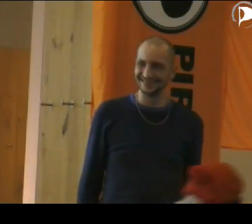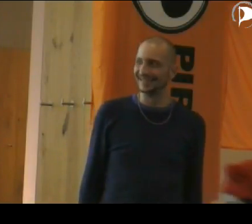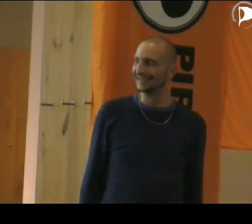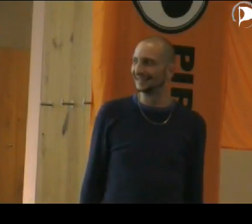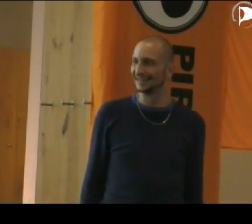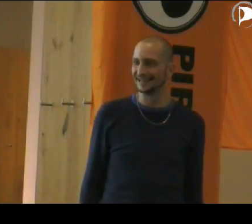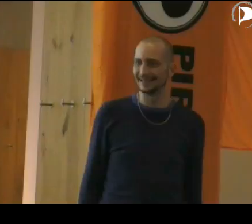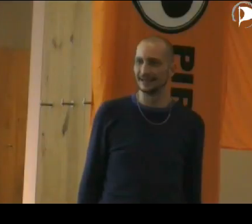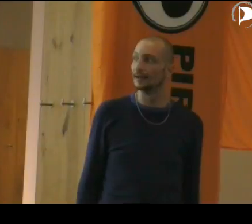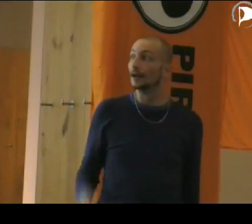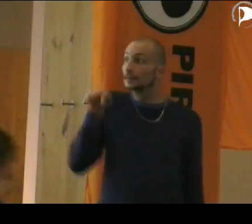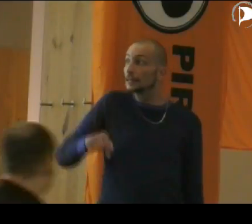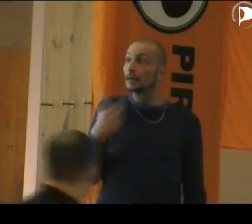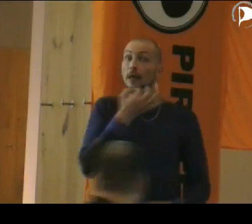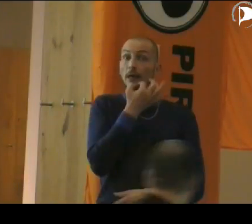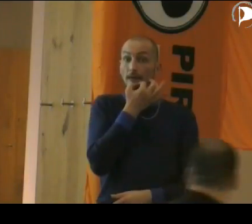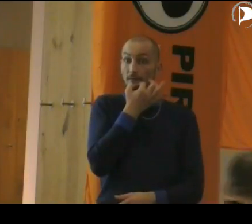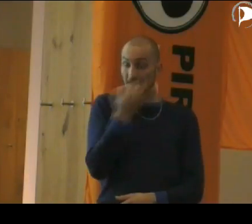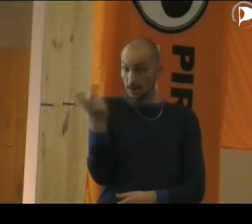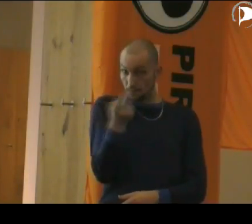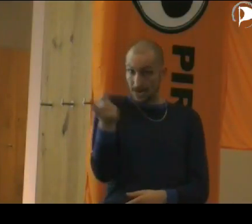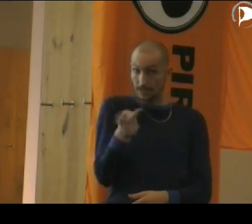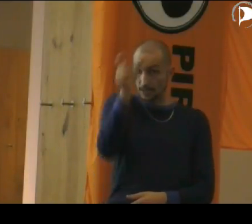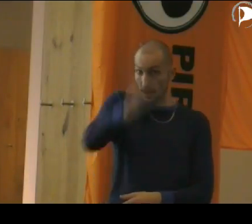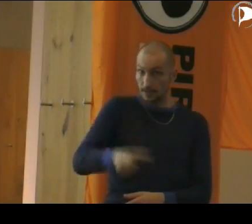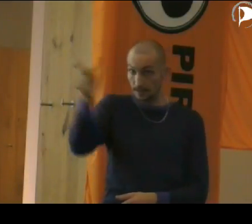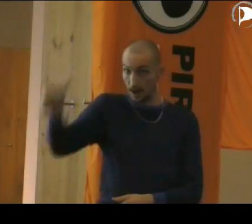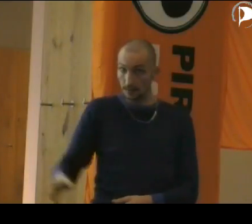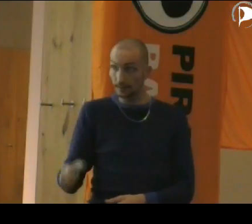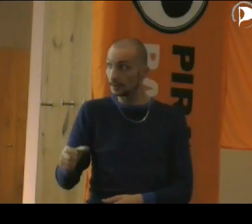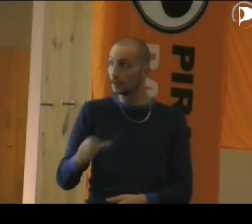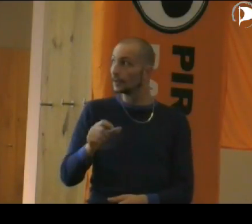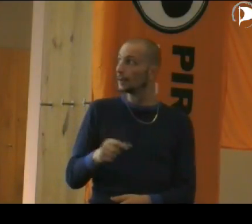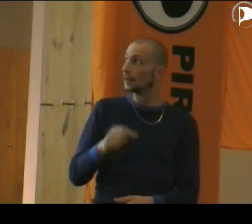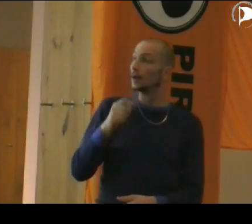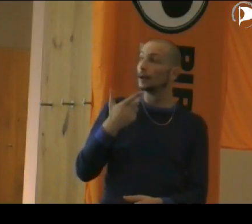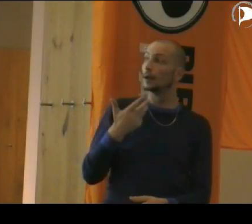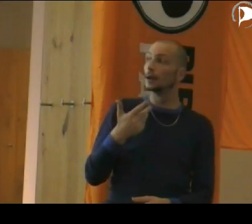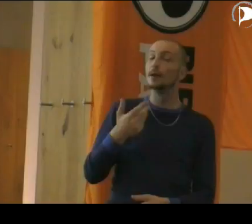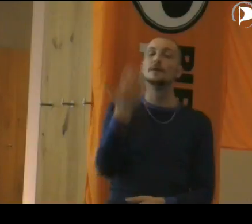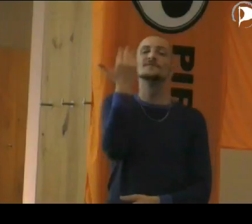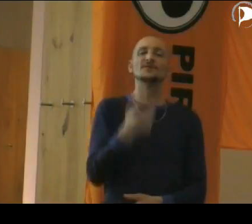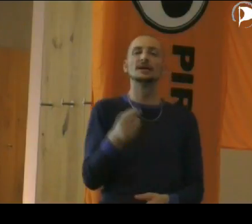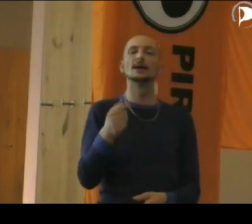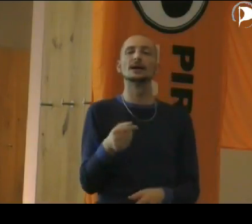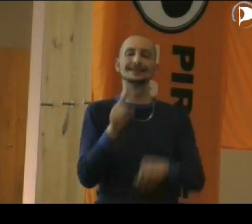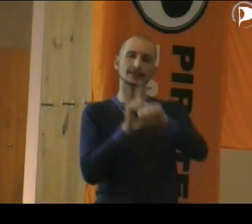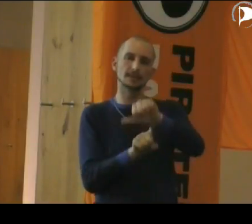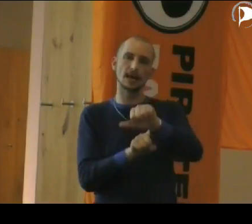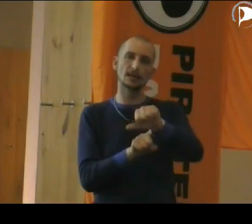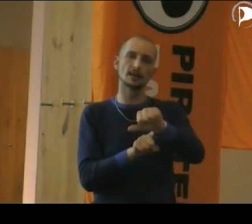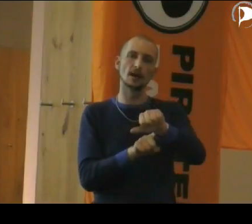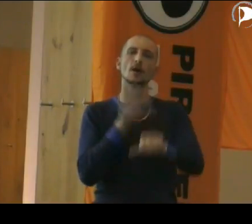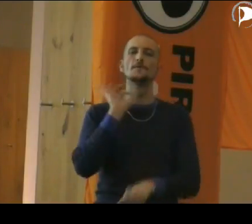also dürfte fragen waren beide kandidaten an sagte christoph viel zeit hast du prozent uran für den